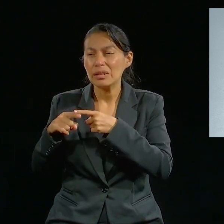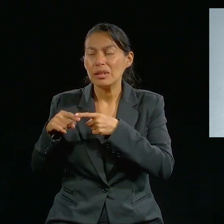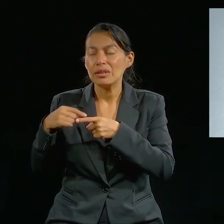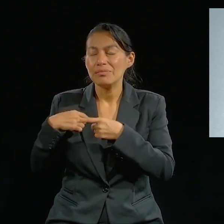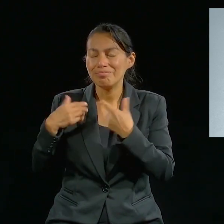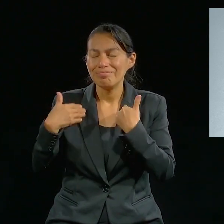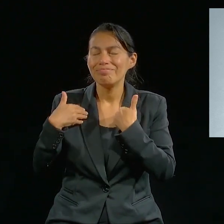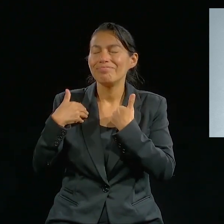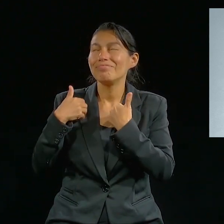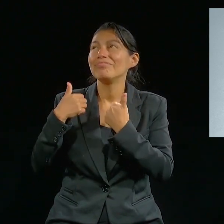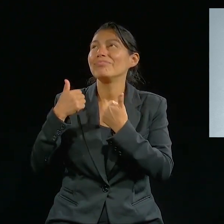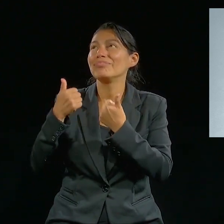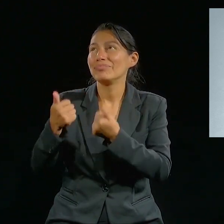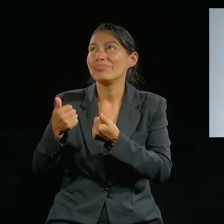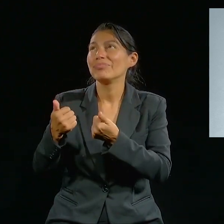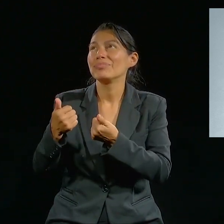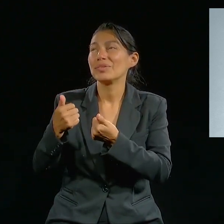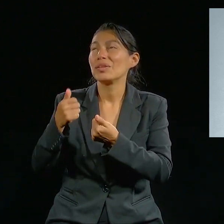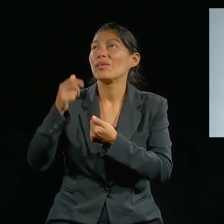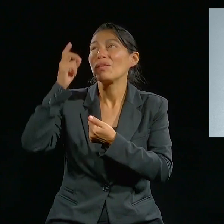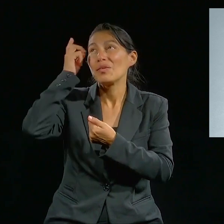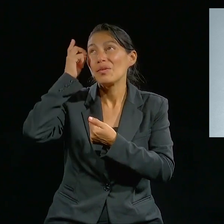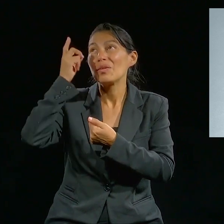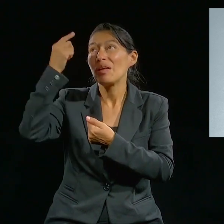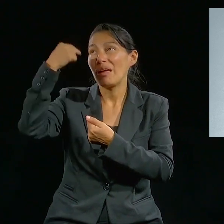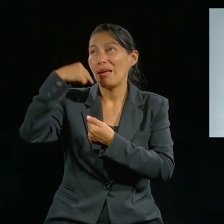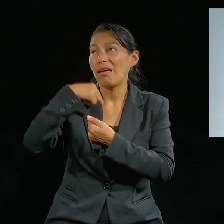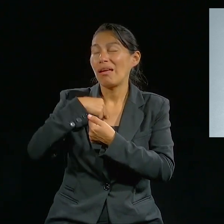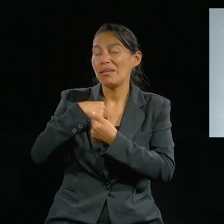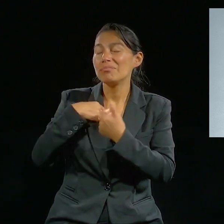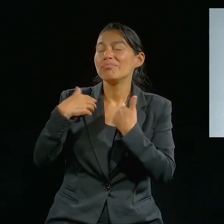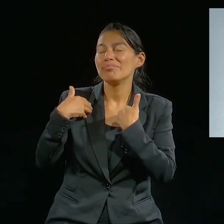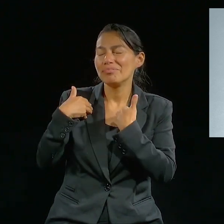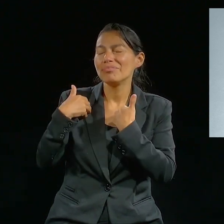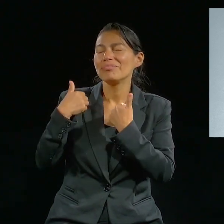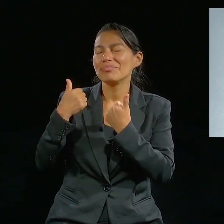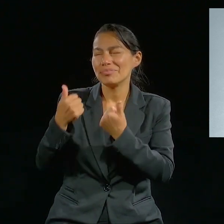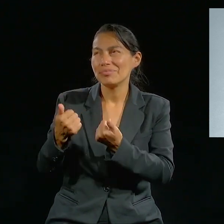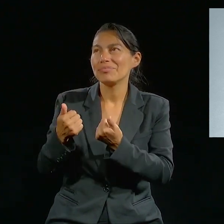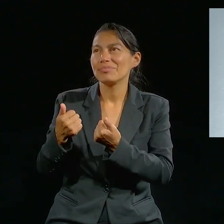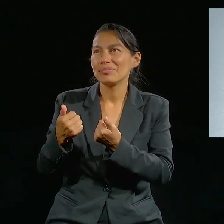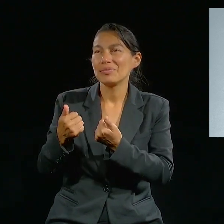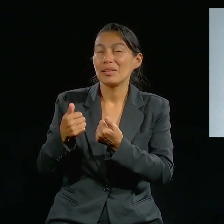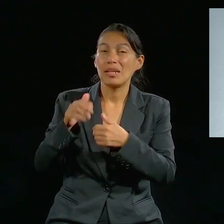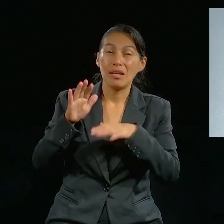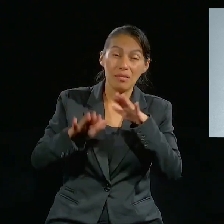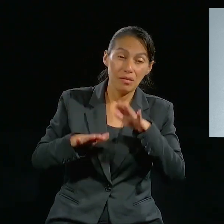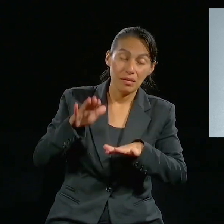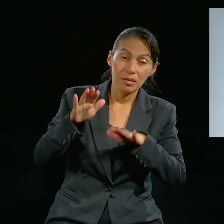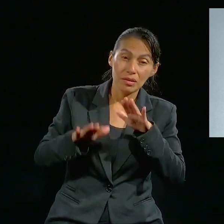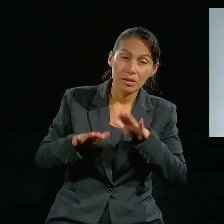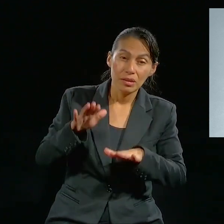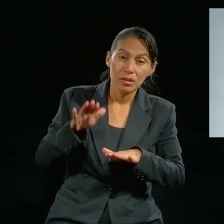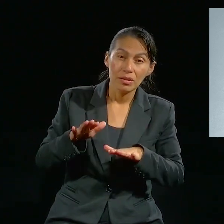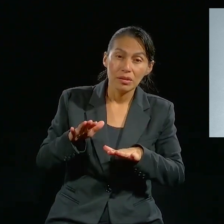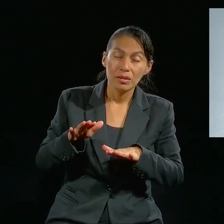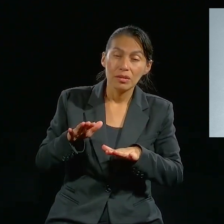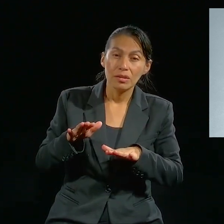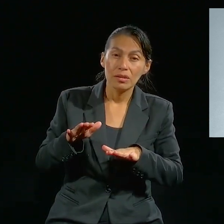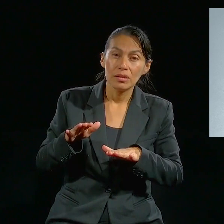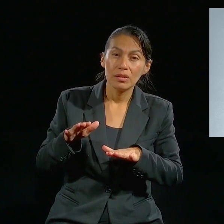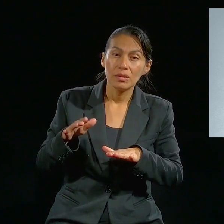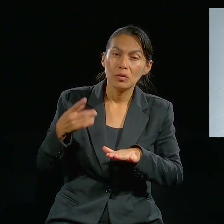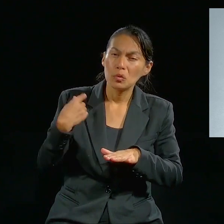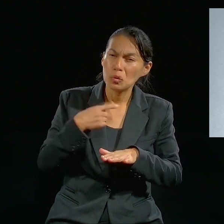realmente entiendo de que Dios comprende y aunque nosotros a veces